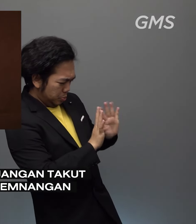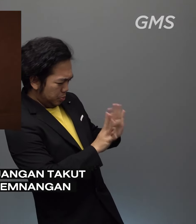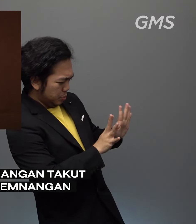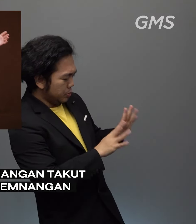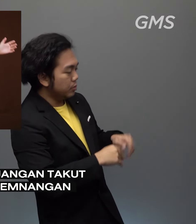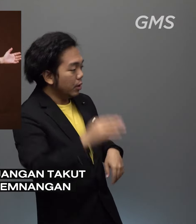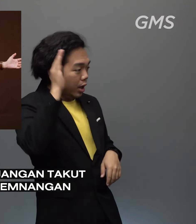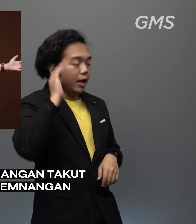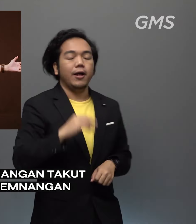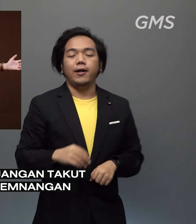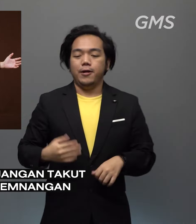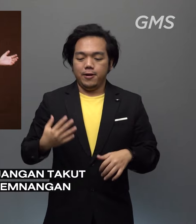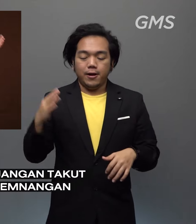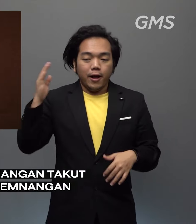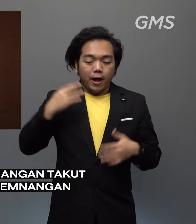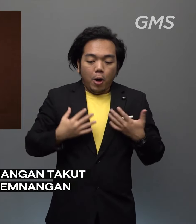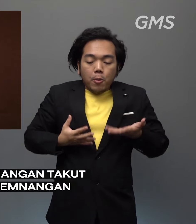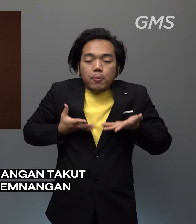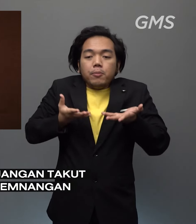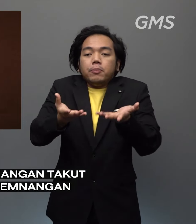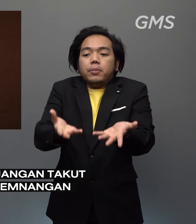takut, kau beri ku